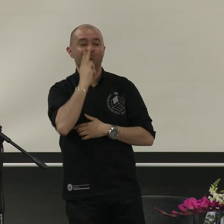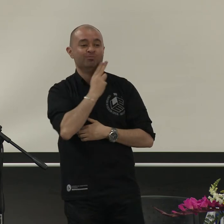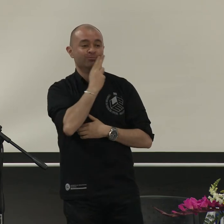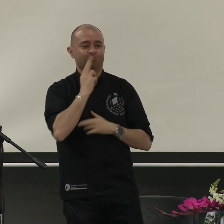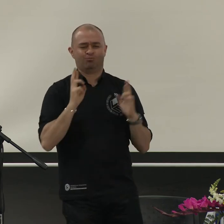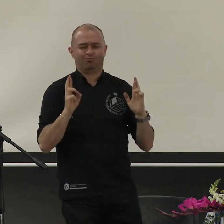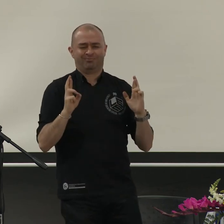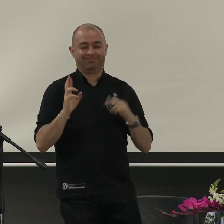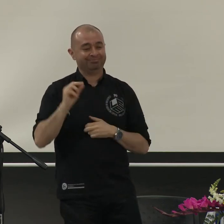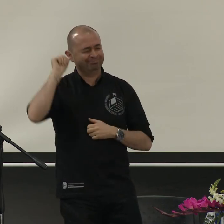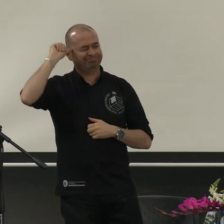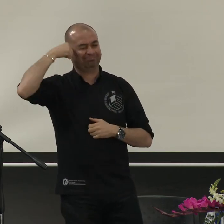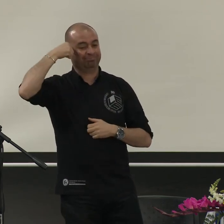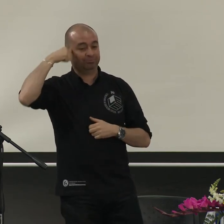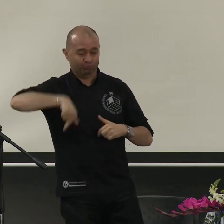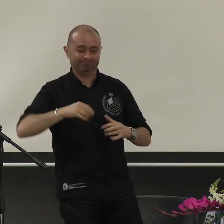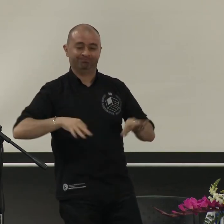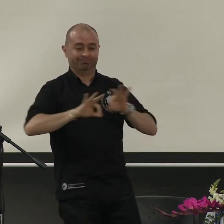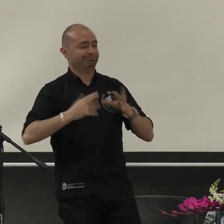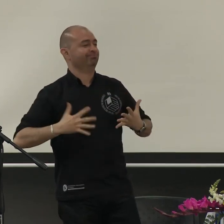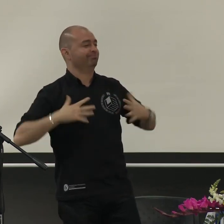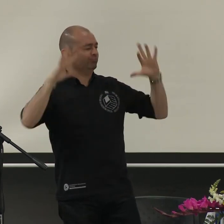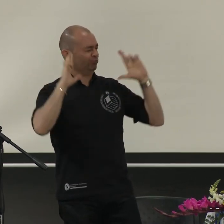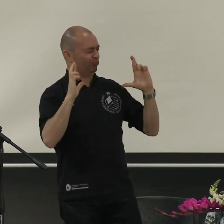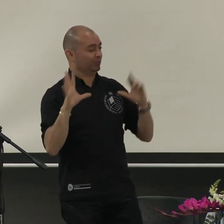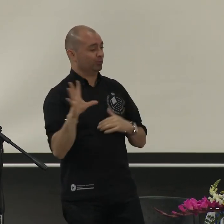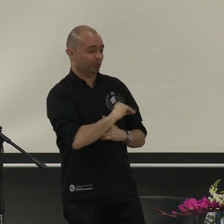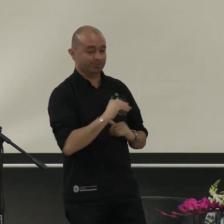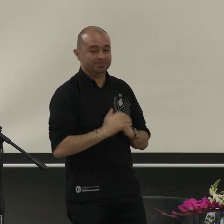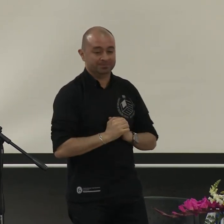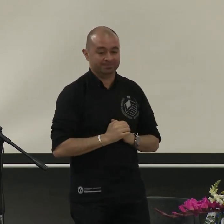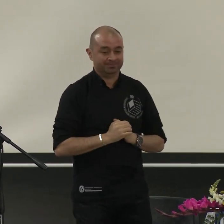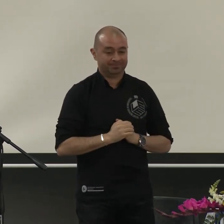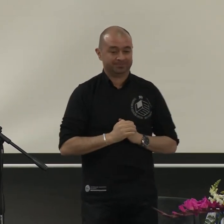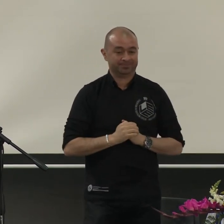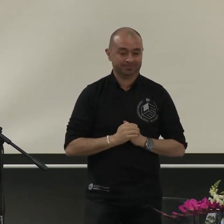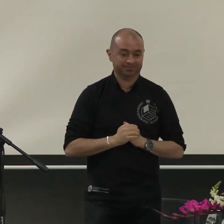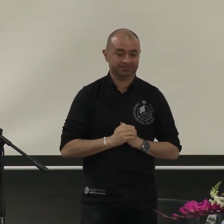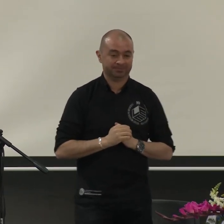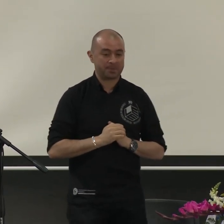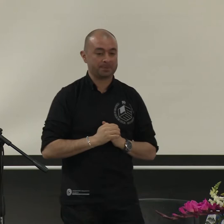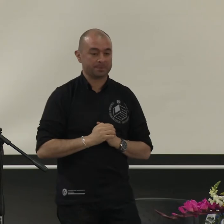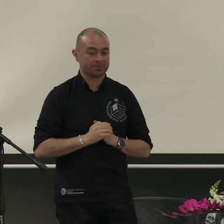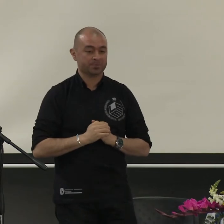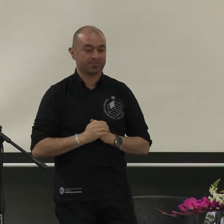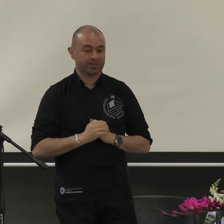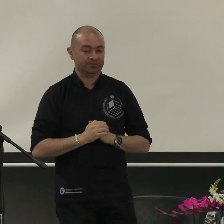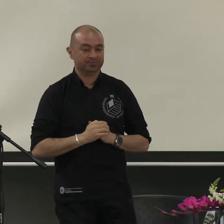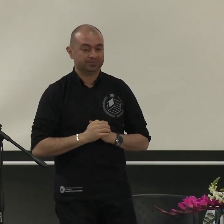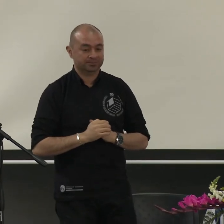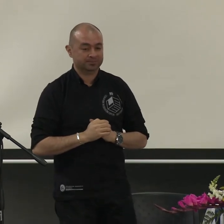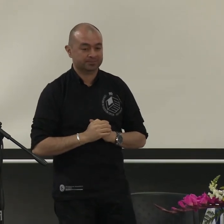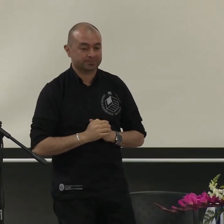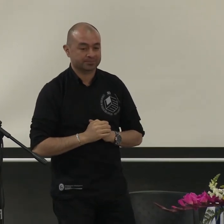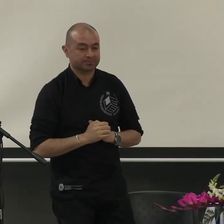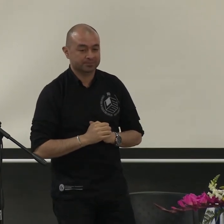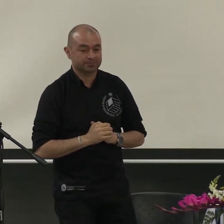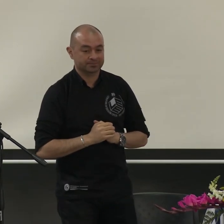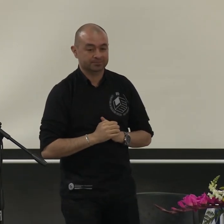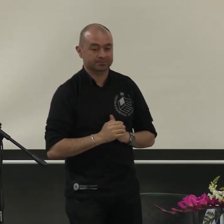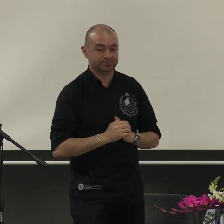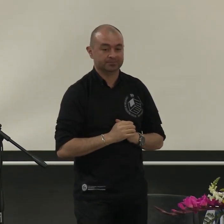compromiso para todos y que recordemos este día no solamente como la celebración de los 50 años